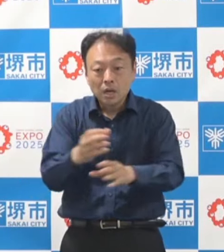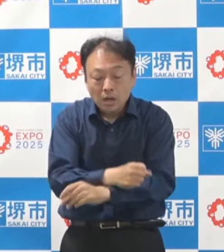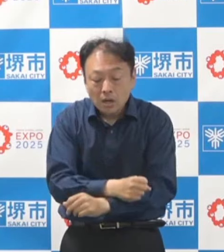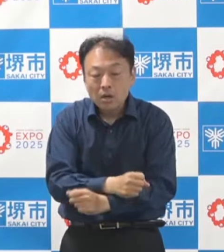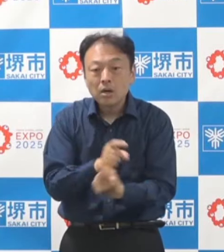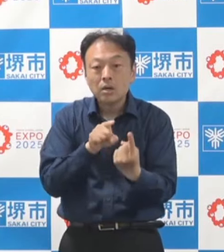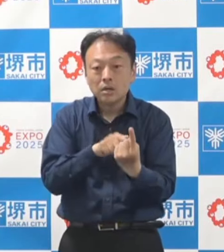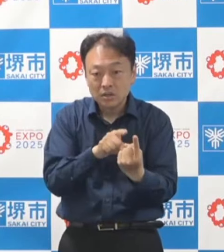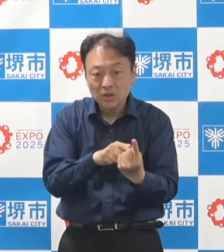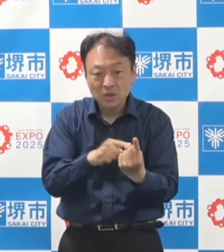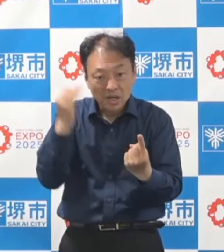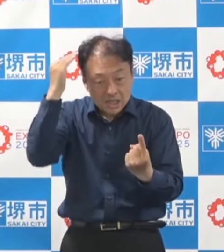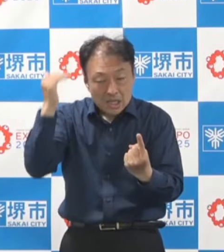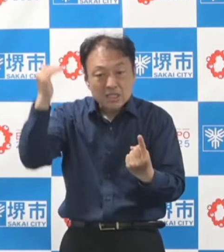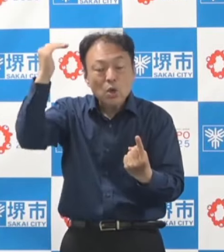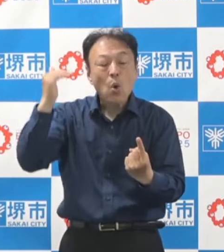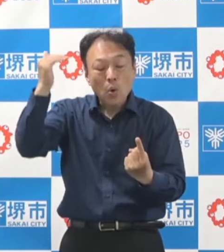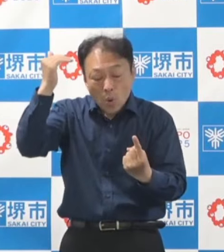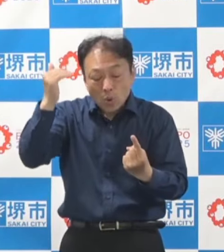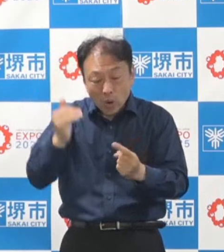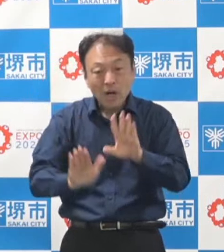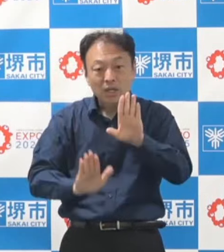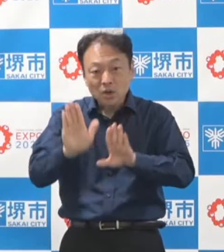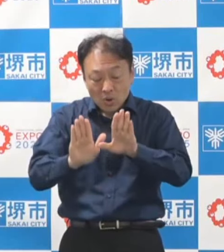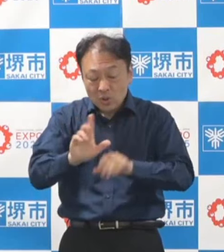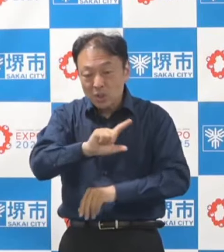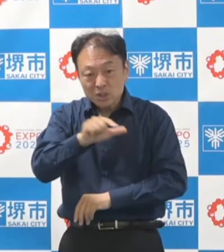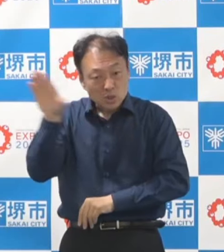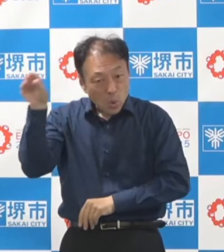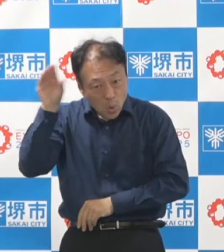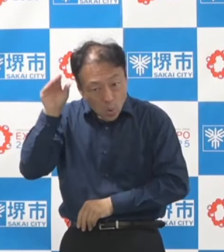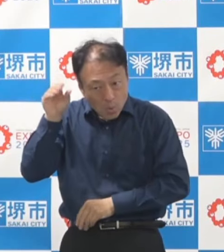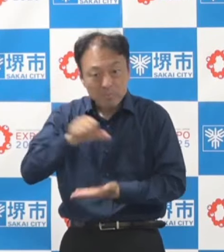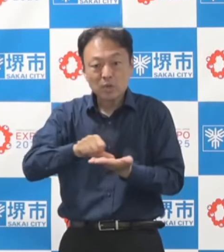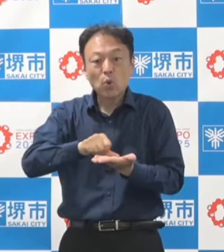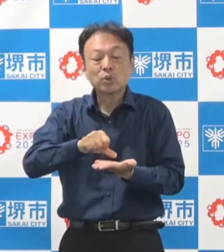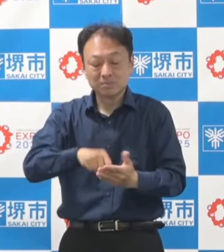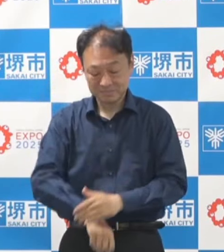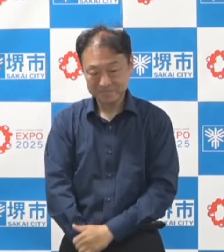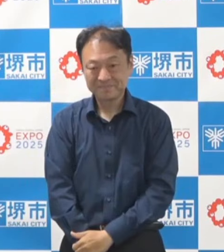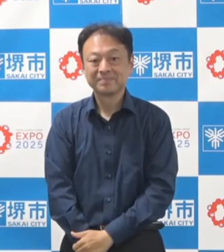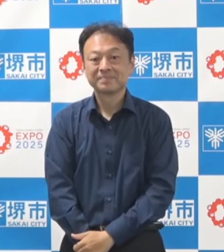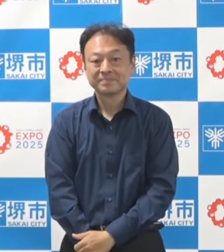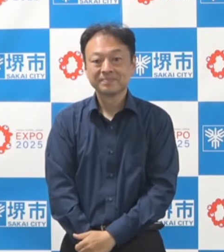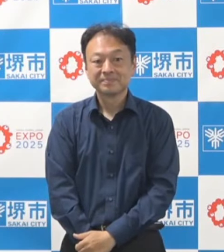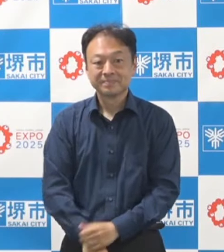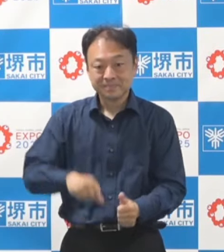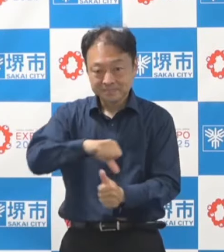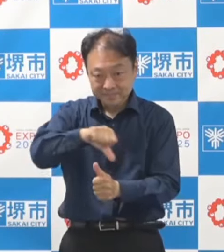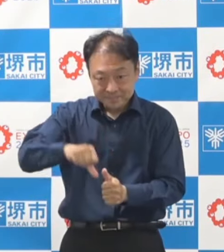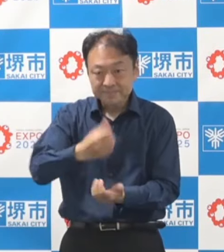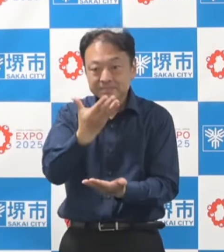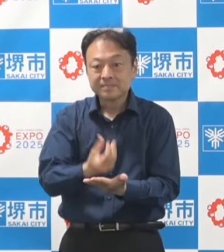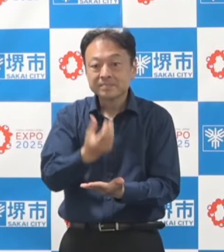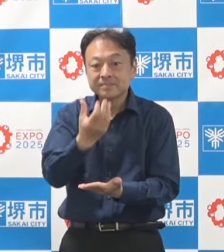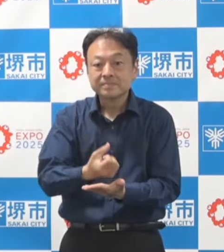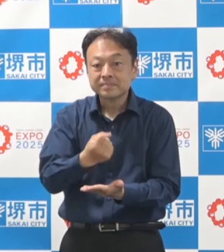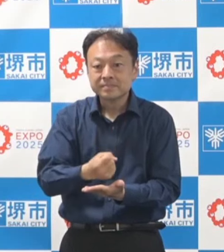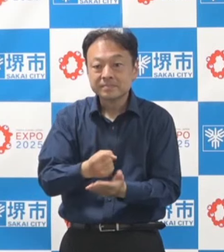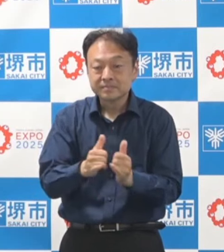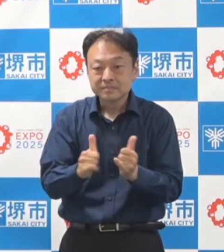この情報を登録することができます。 アプリをダウンロードしている協力者が